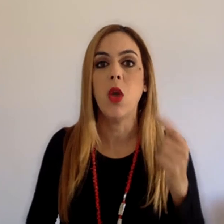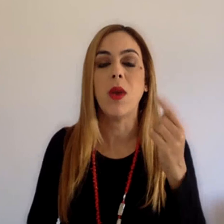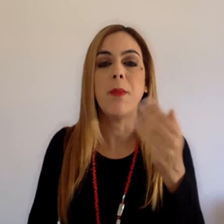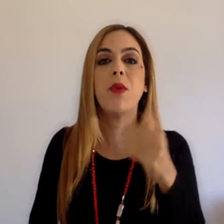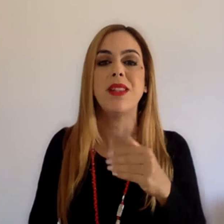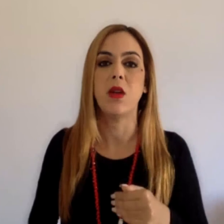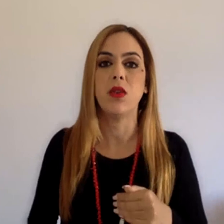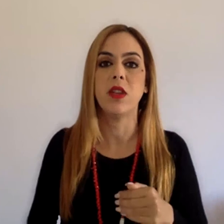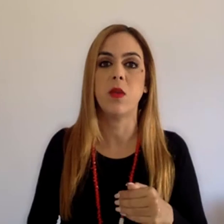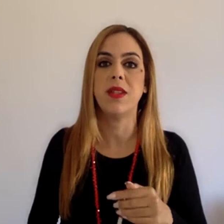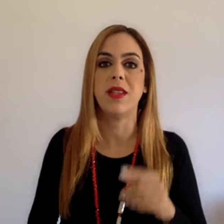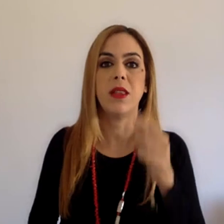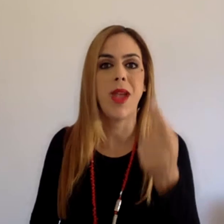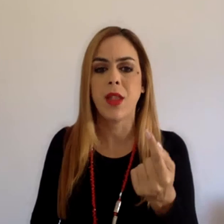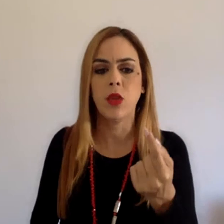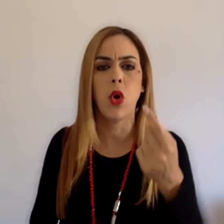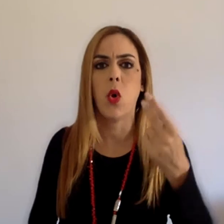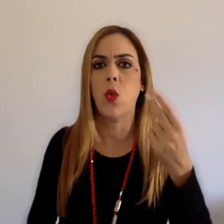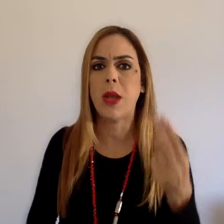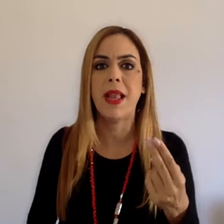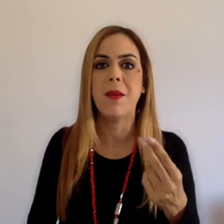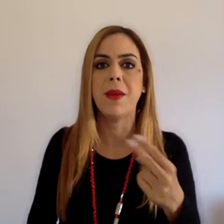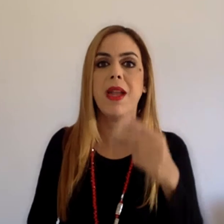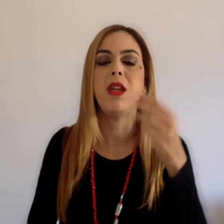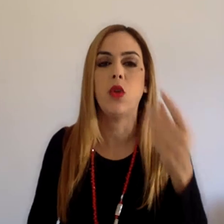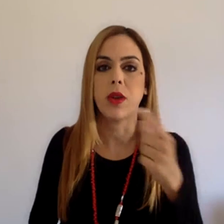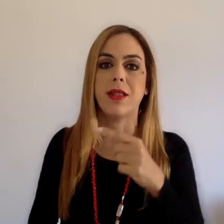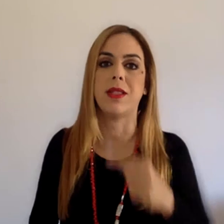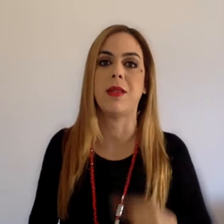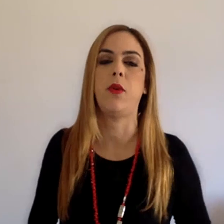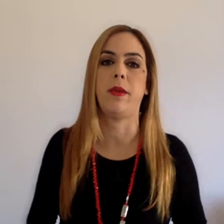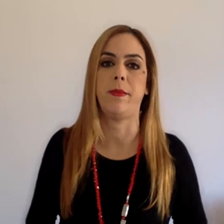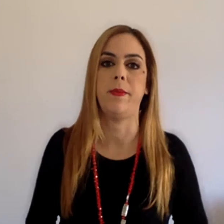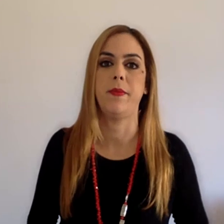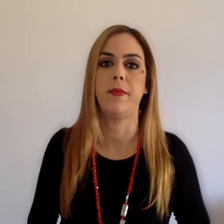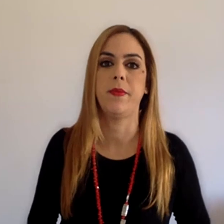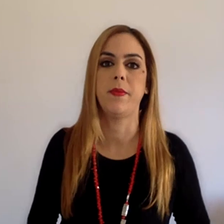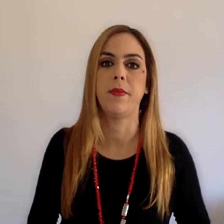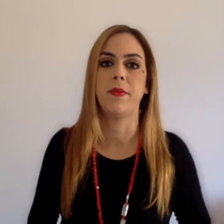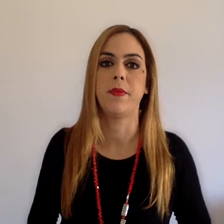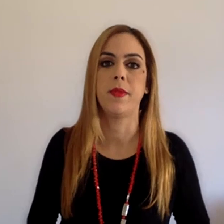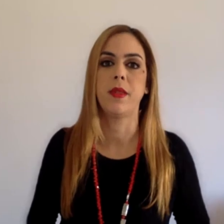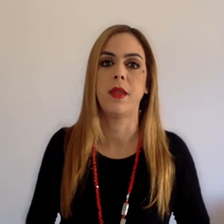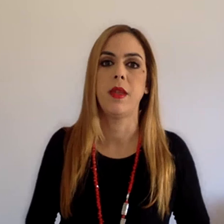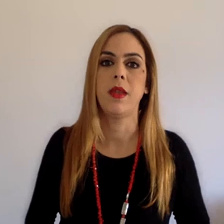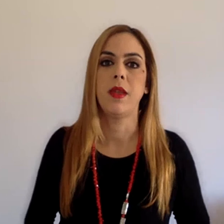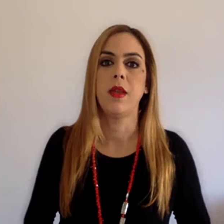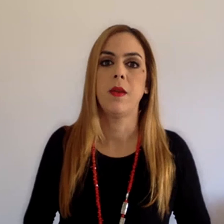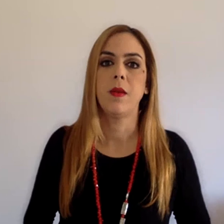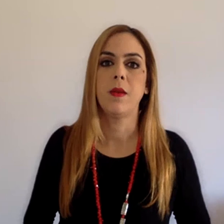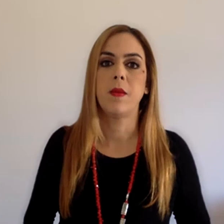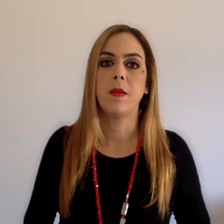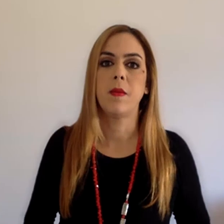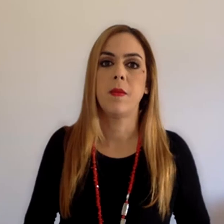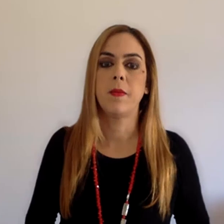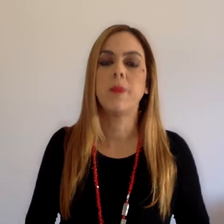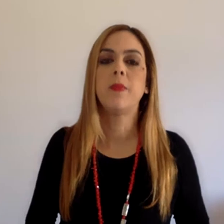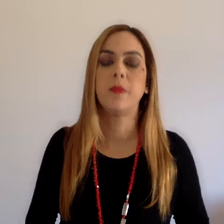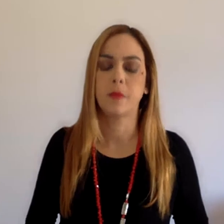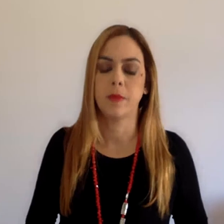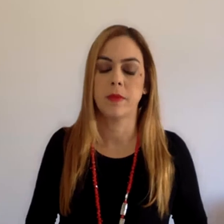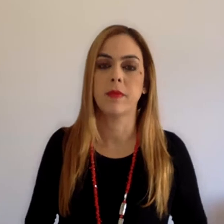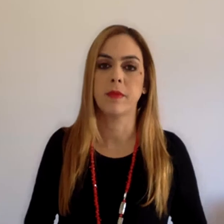viviendo cuáles pueden ser las consecuencias de un gesto o una palabra incorrectas esa mujer es un retroceso en el proceso